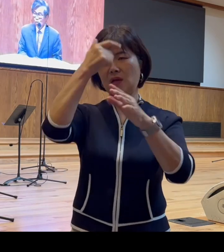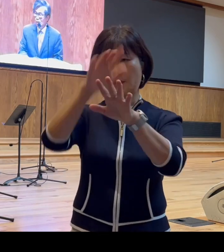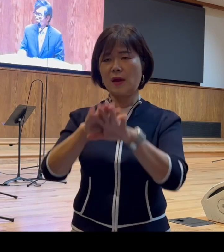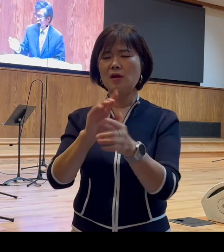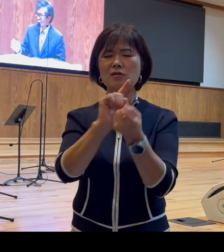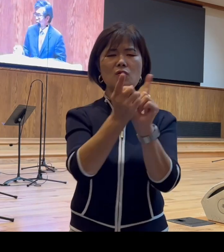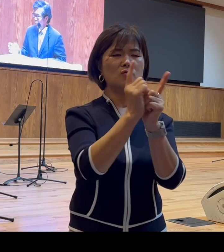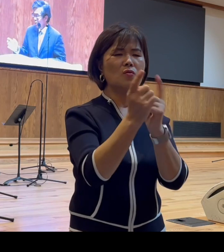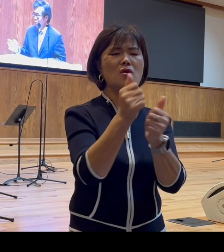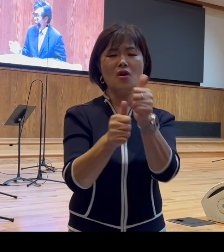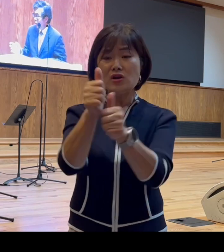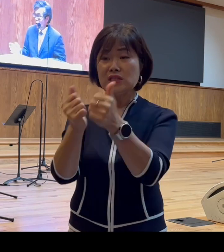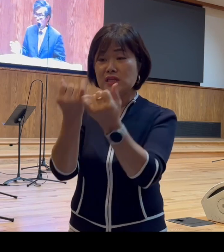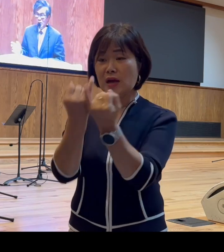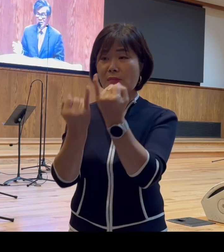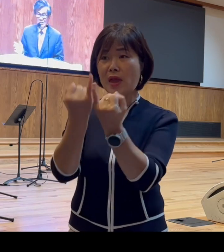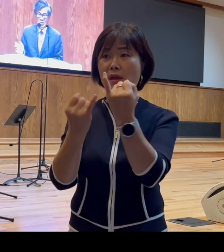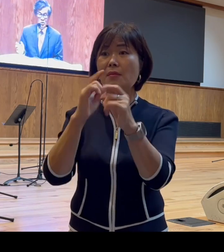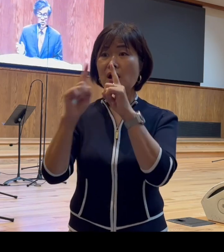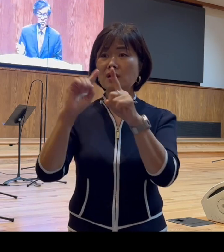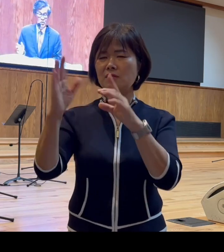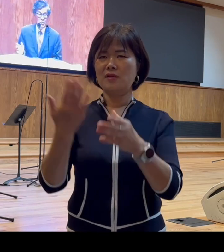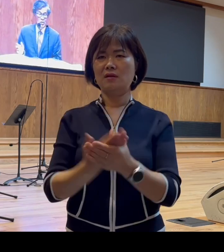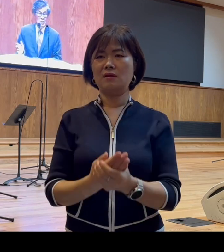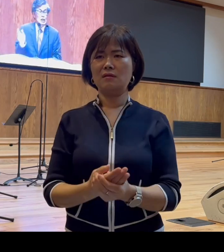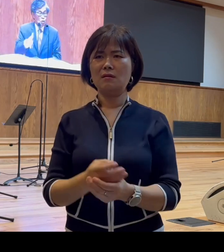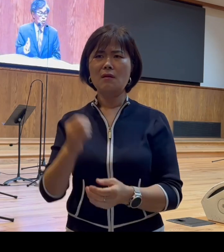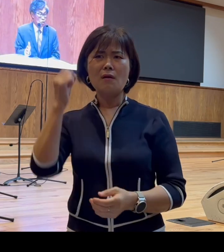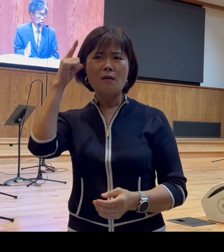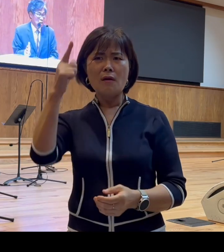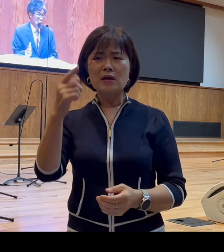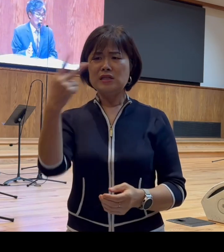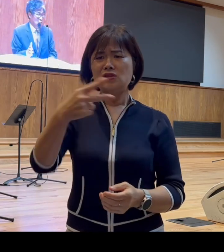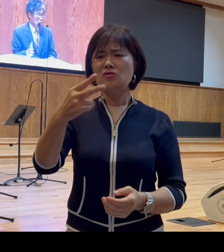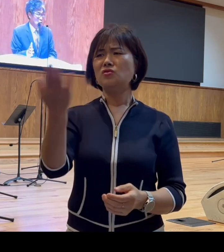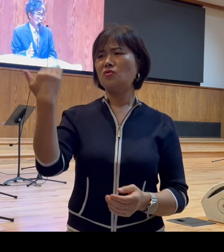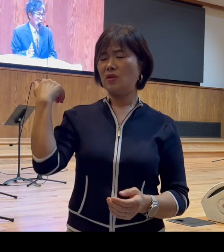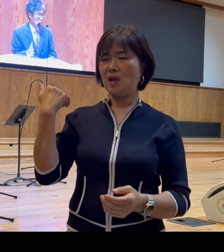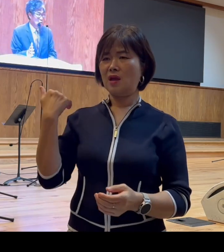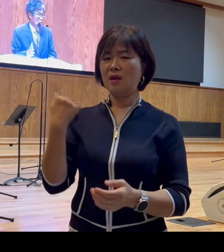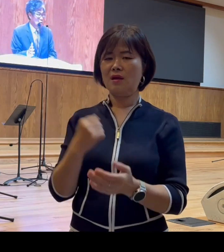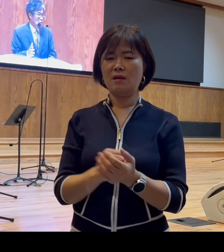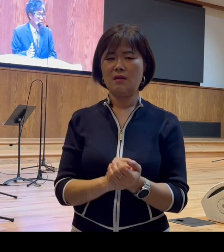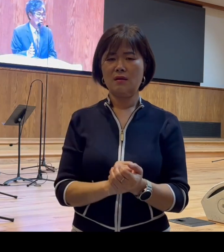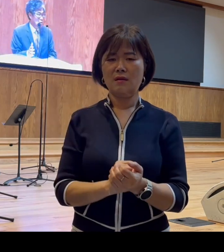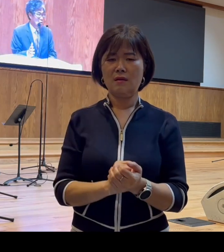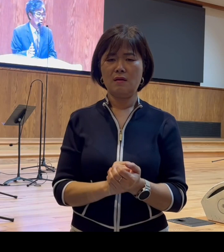형제라고 여러분 이거 뭐 어마어마한 거 아니에요? 2000년 전에